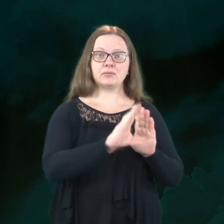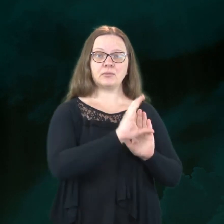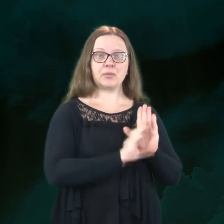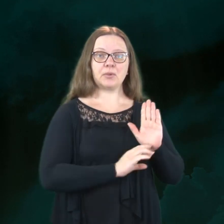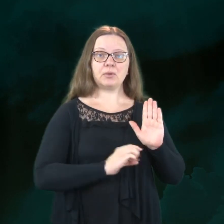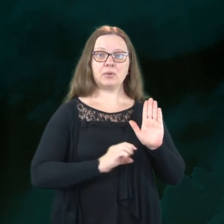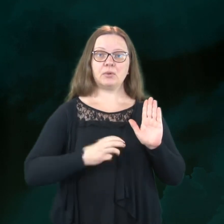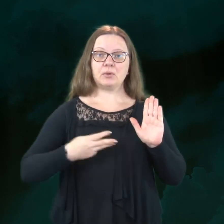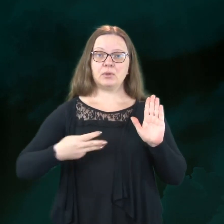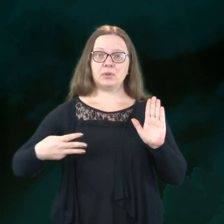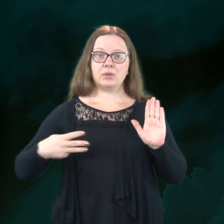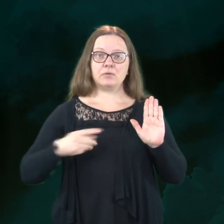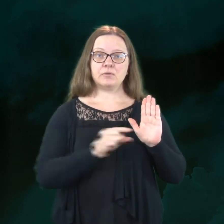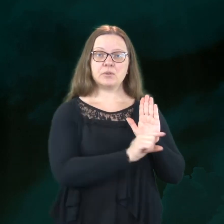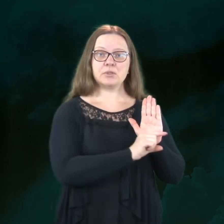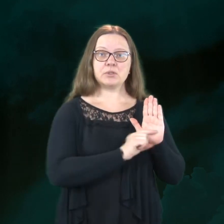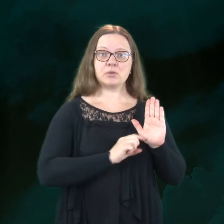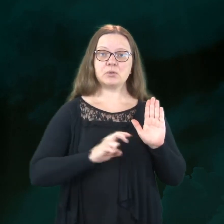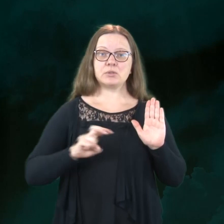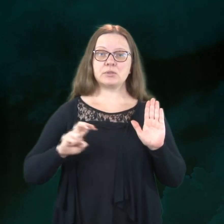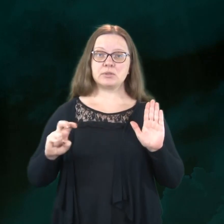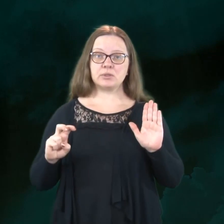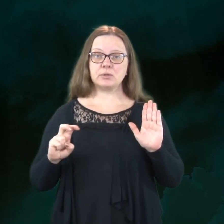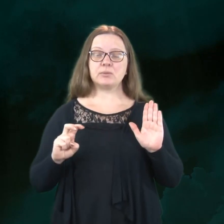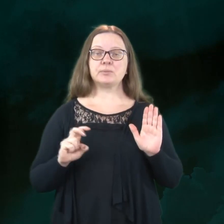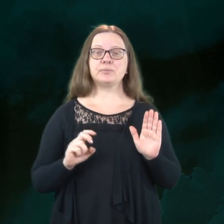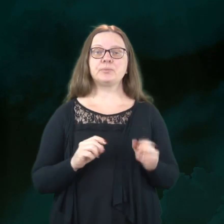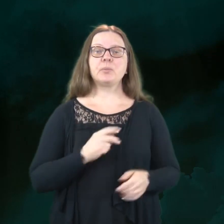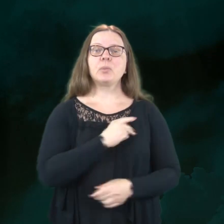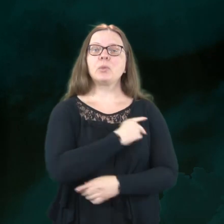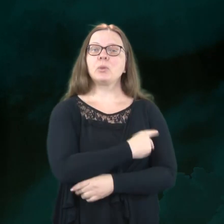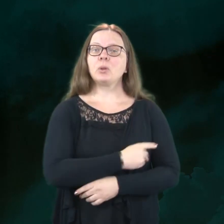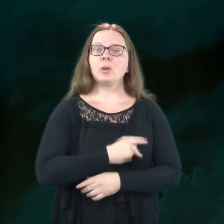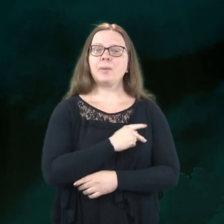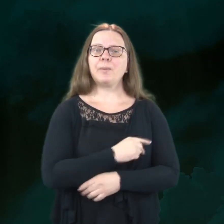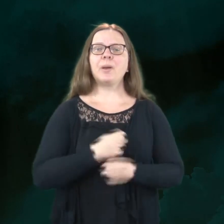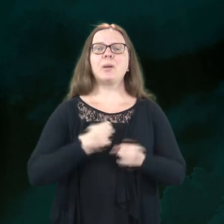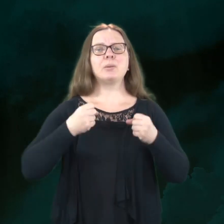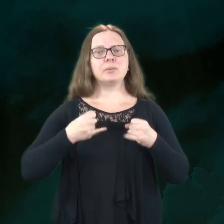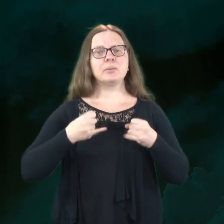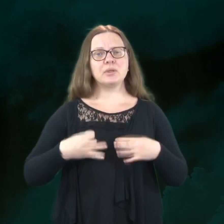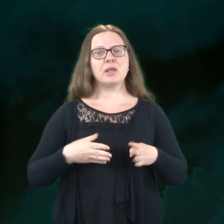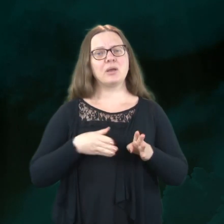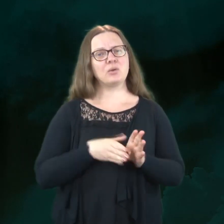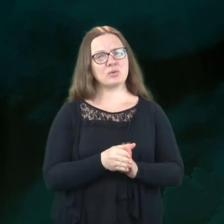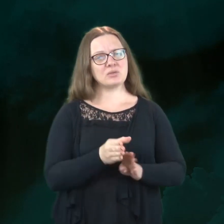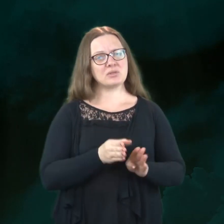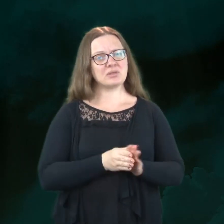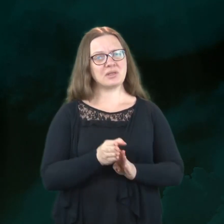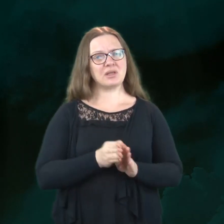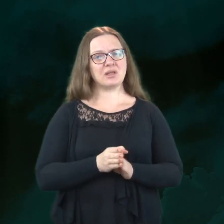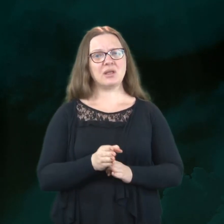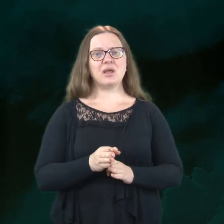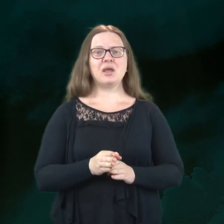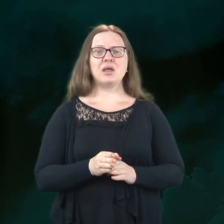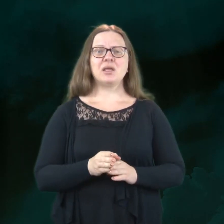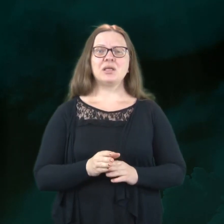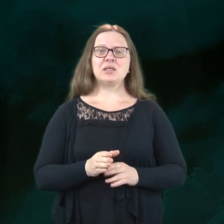versículo 5, fazei, pois, morrer a vossa natureza terrena,